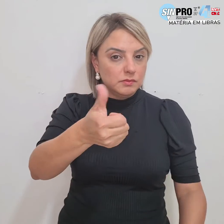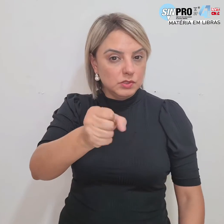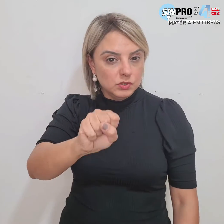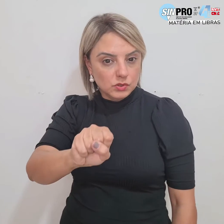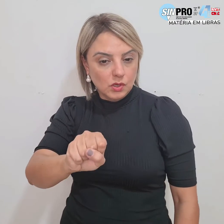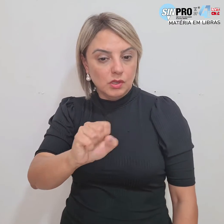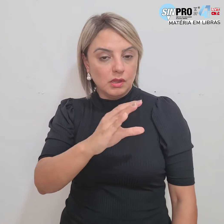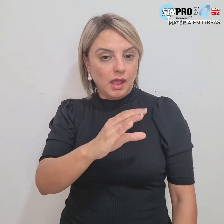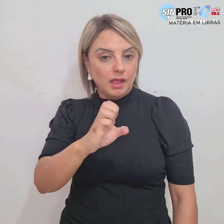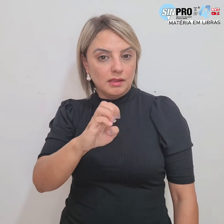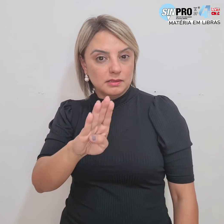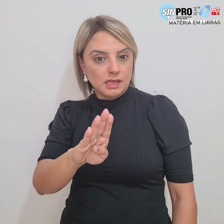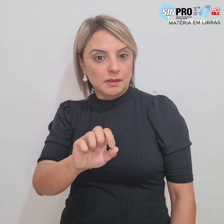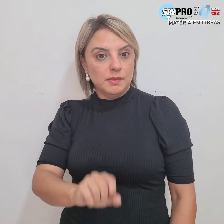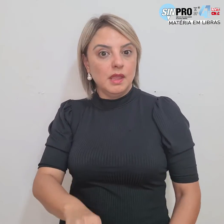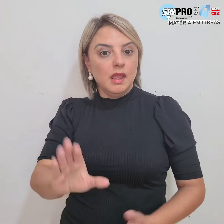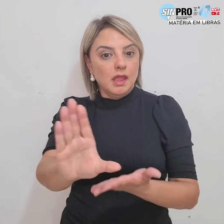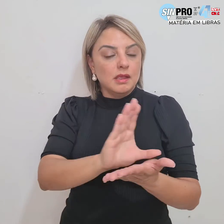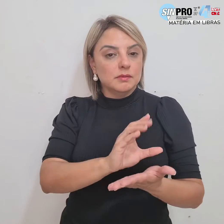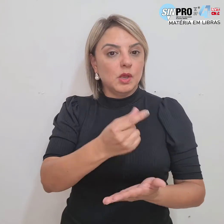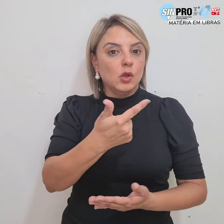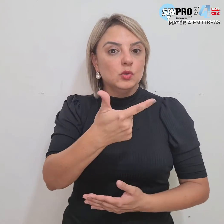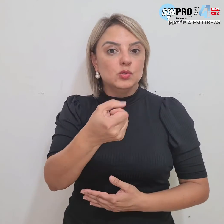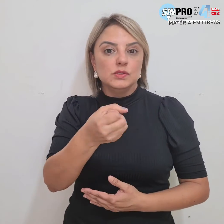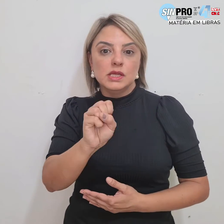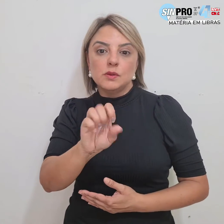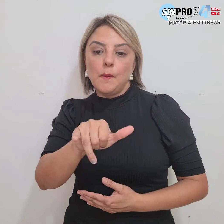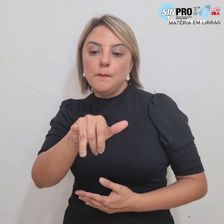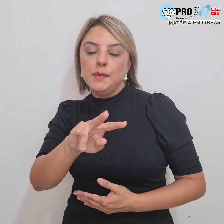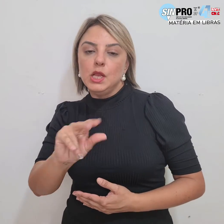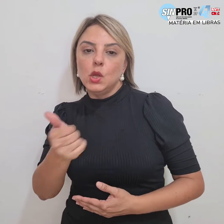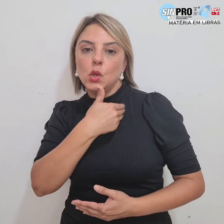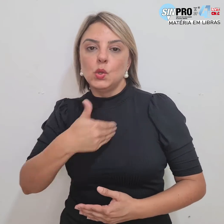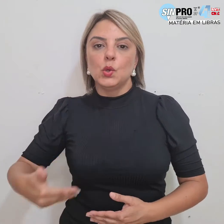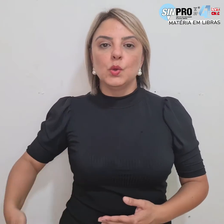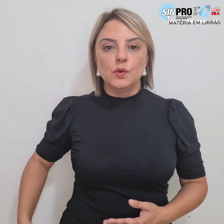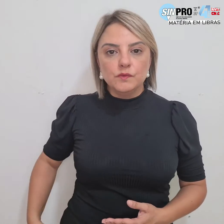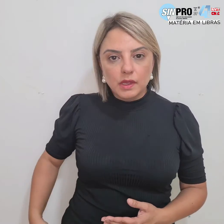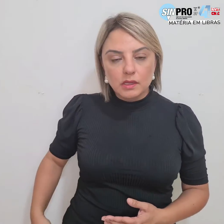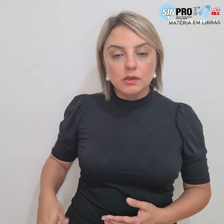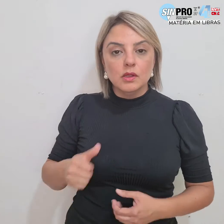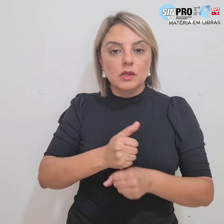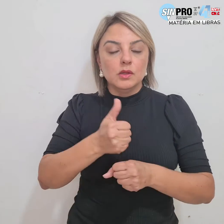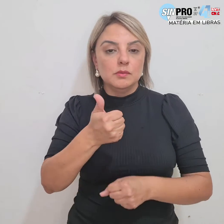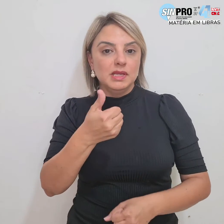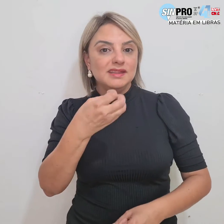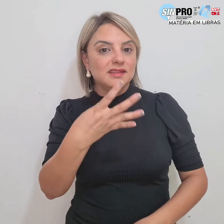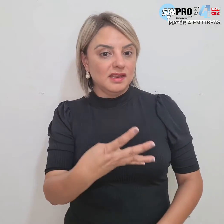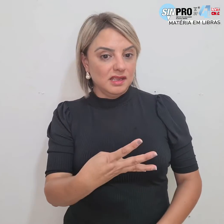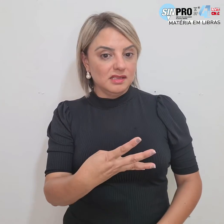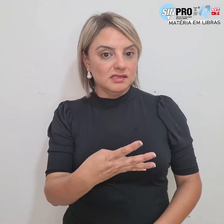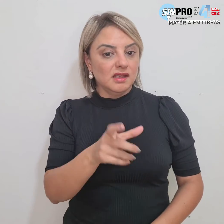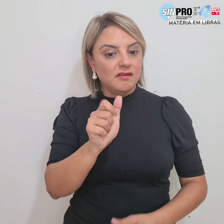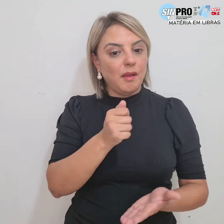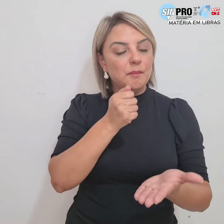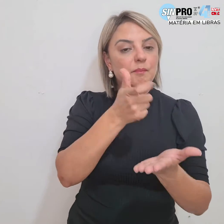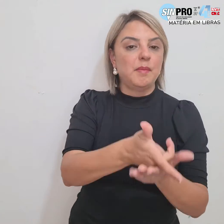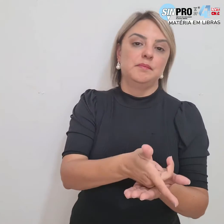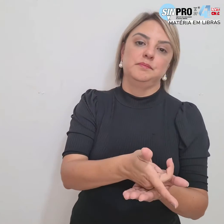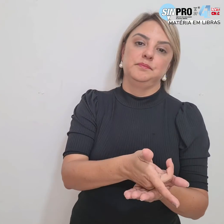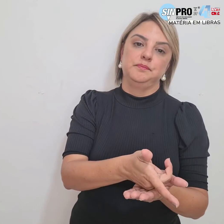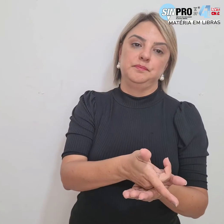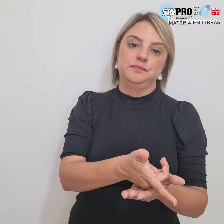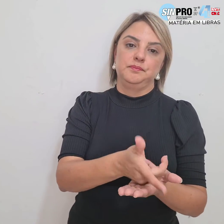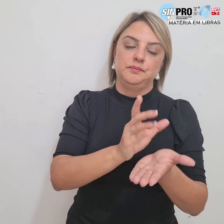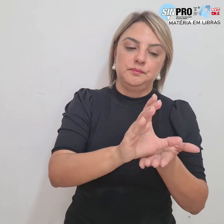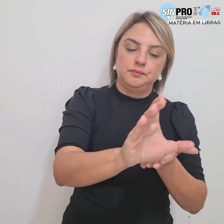e 2018, a SEB recebeu apenas o aporte de 200 milhões do GDF em 2013, assim mesmo na